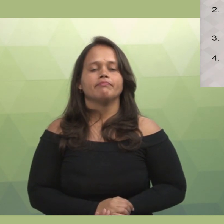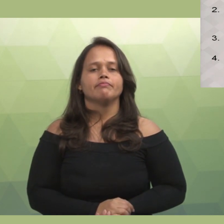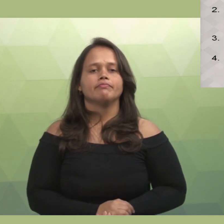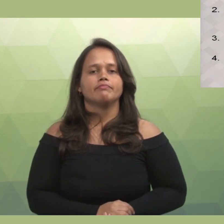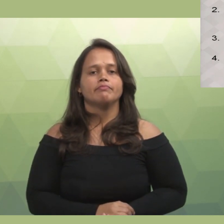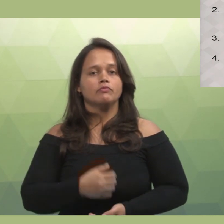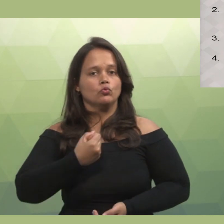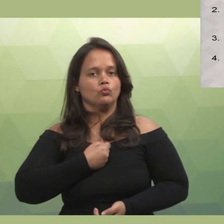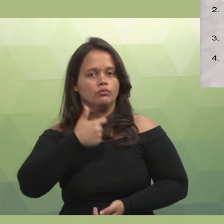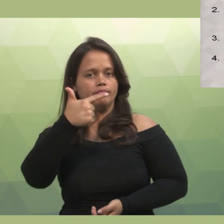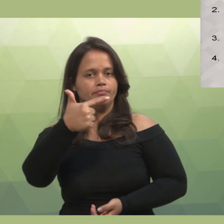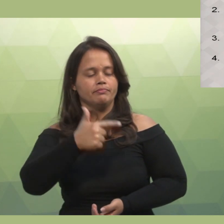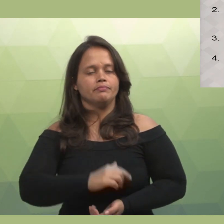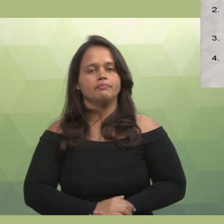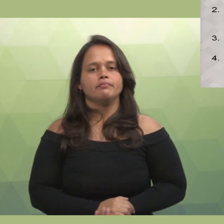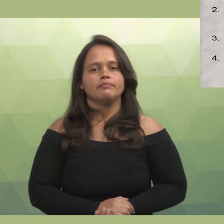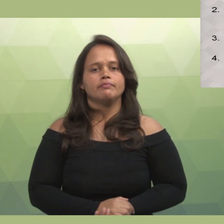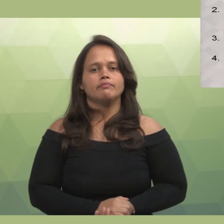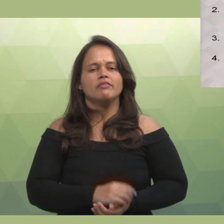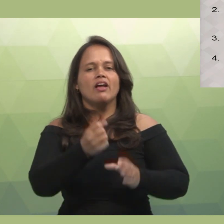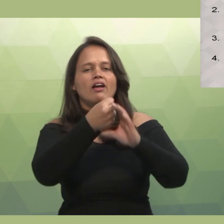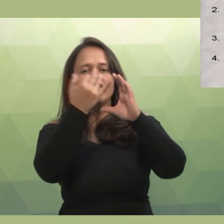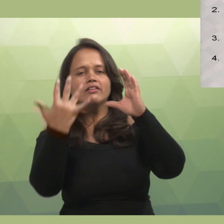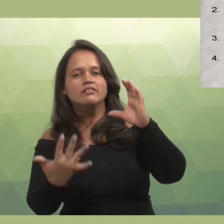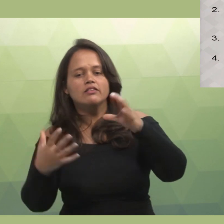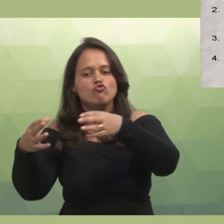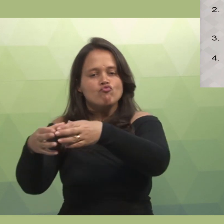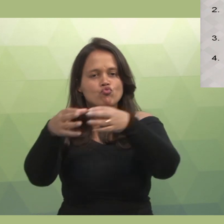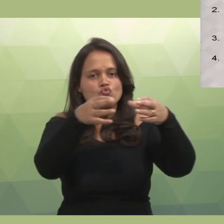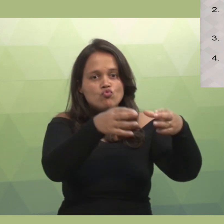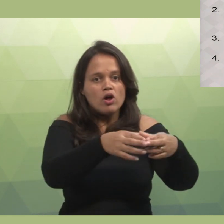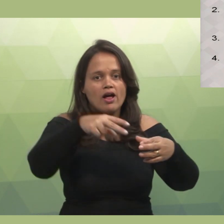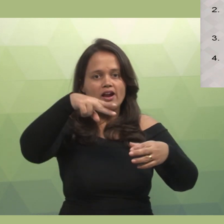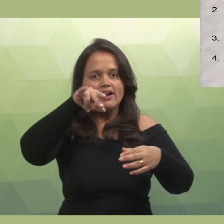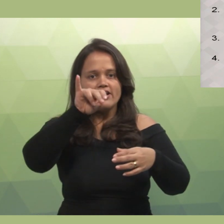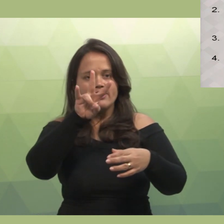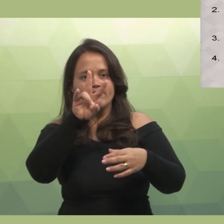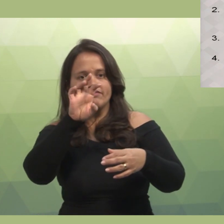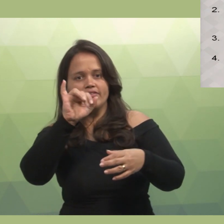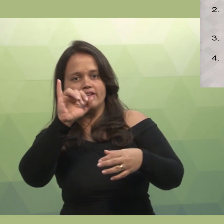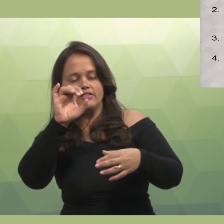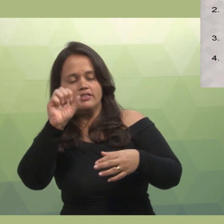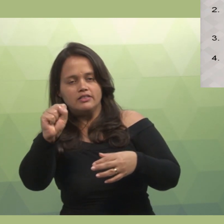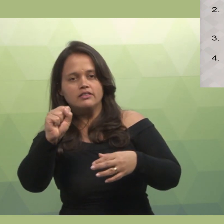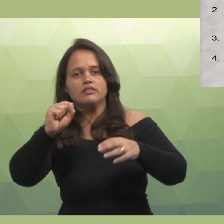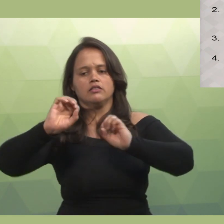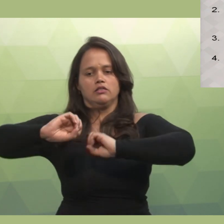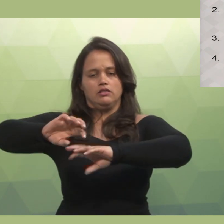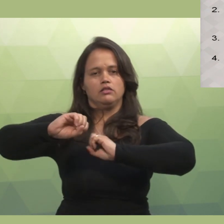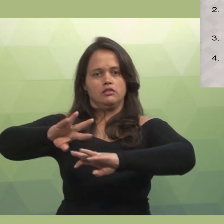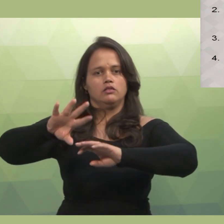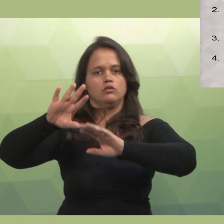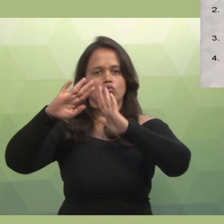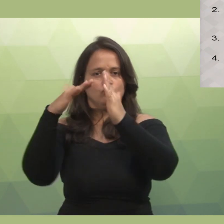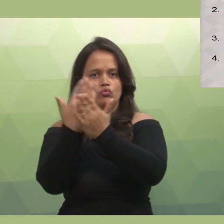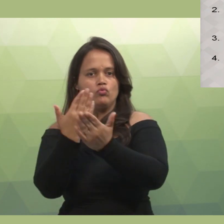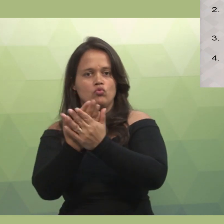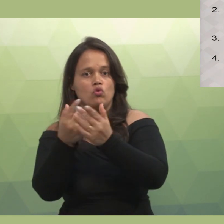A questão 2. Caracterize os 2 grandes níveis da educação escolar conforme a LDB.